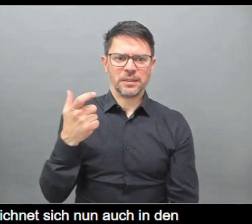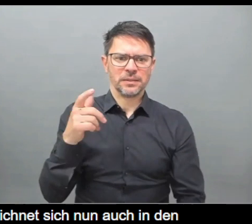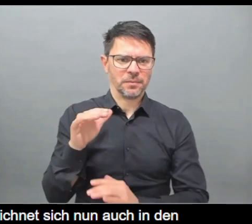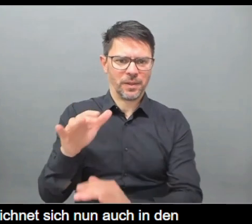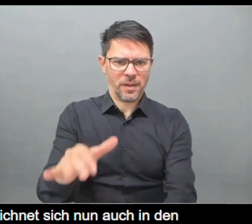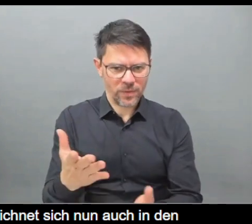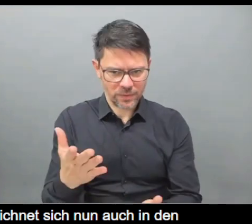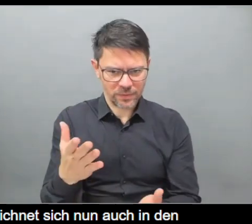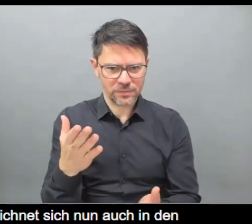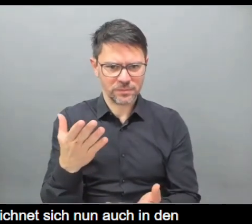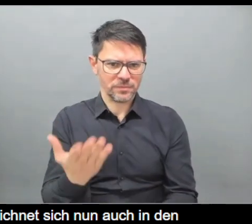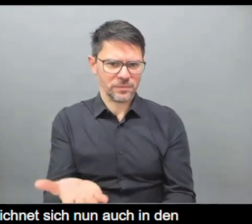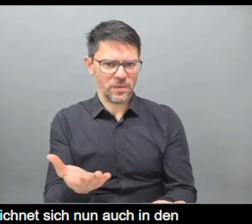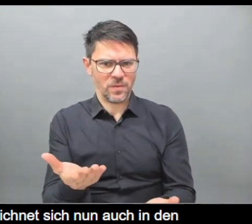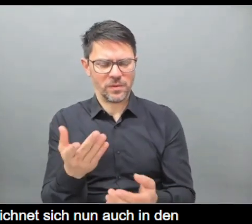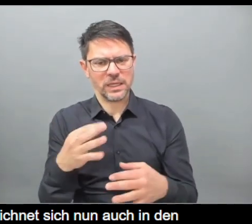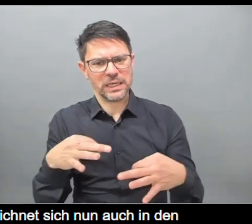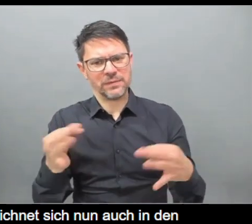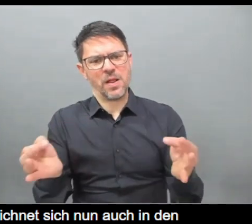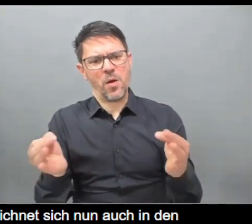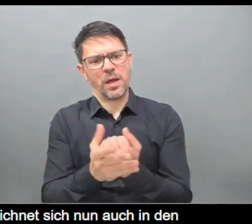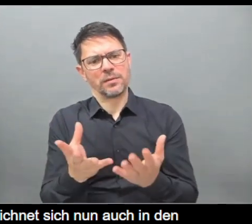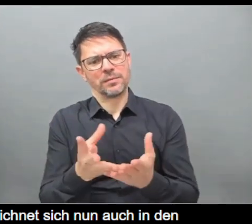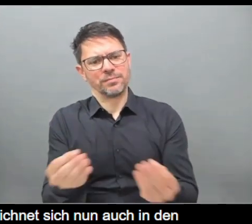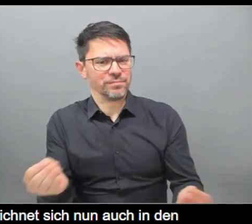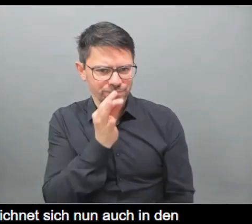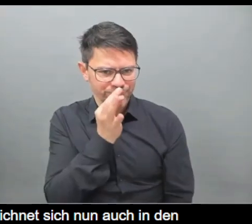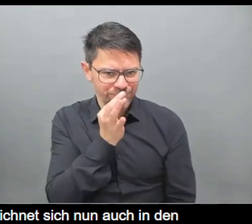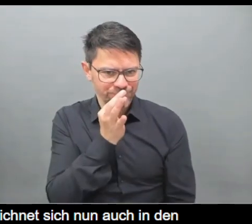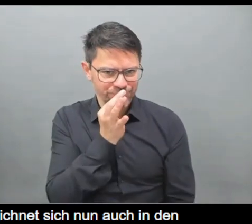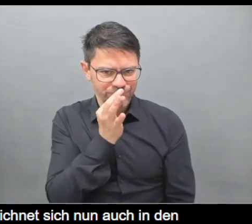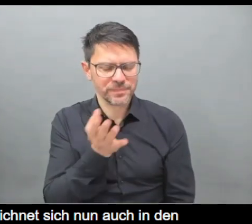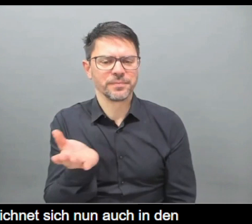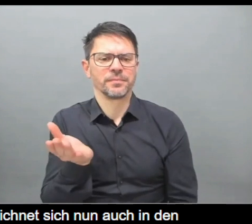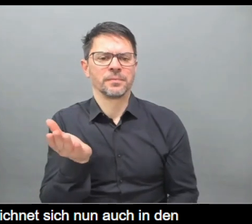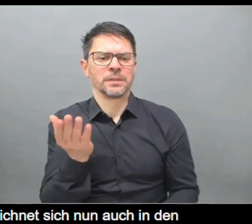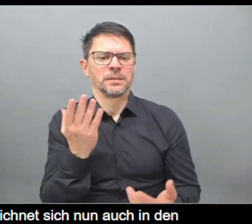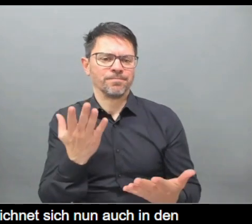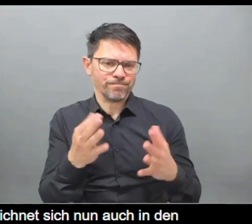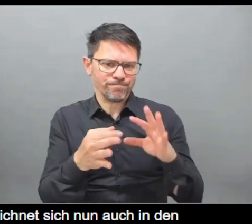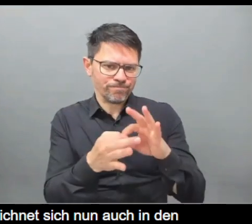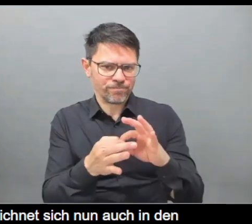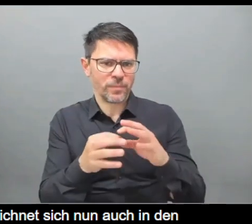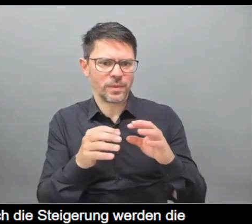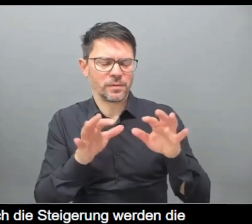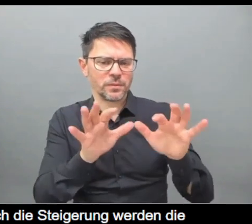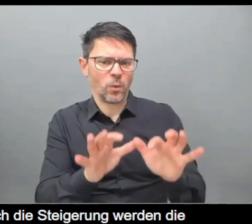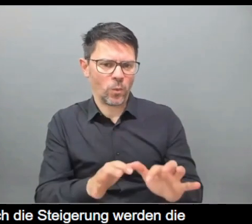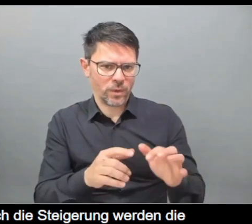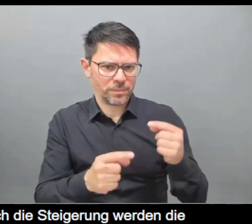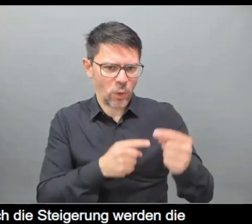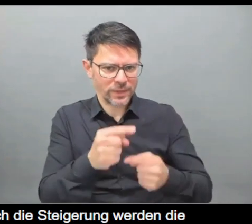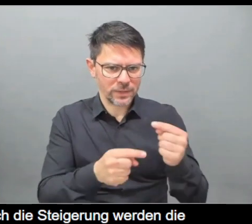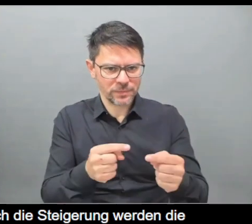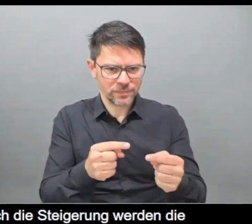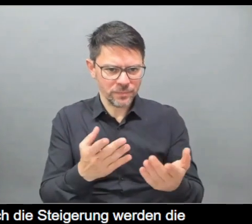Zum anderen sind die kommunalen Haushalte dort, wo die Kommunen Träger dieser Krankenhäuser sind, mit Herausforderungen konfrontiert, die ihre